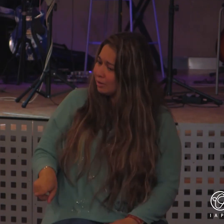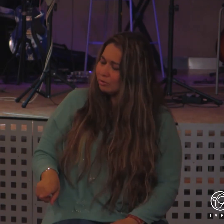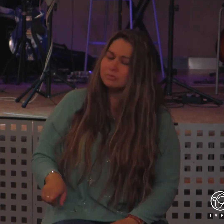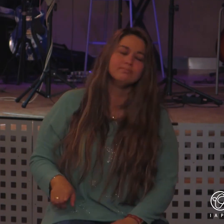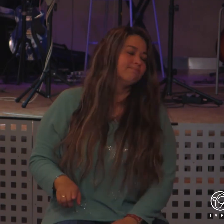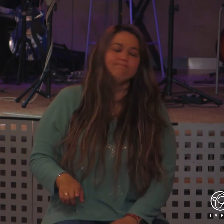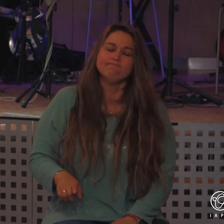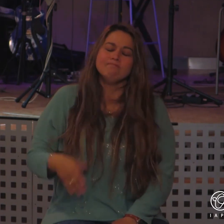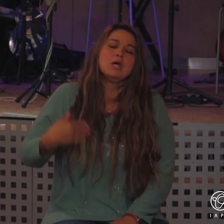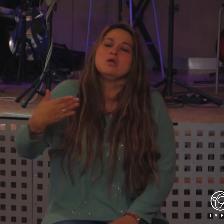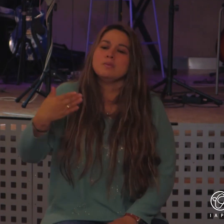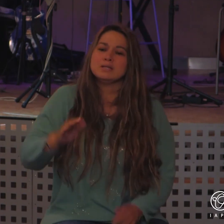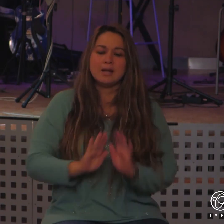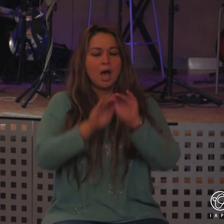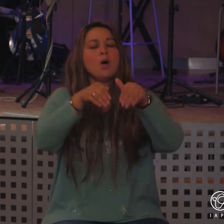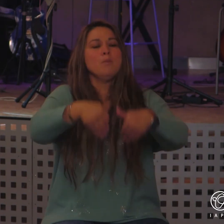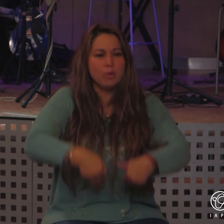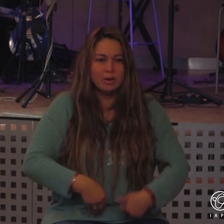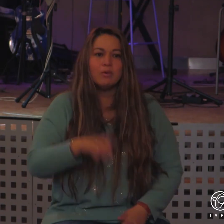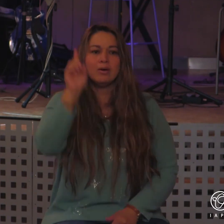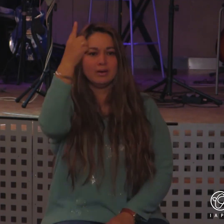vida y en nuestra congregación.